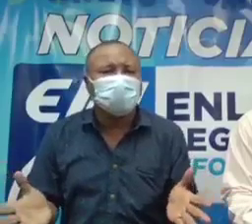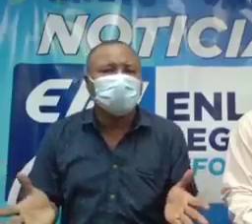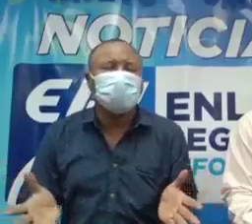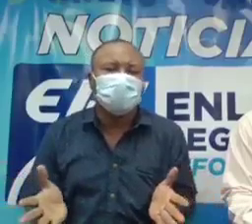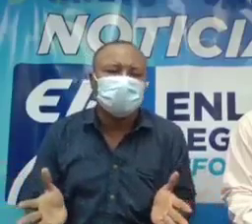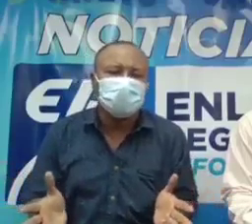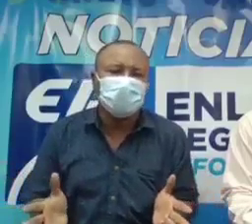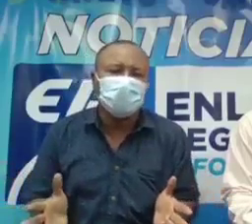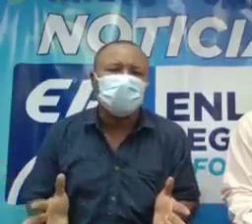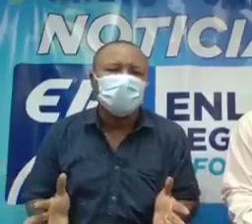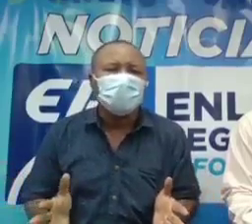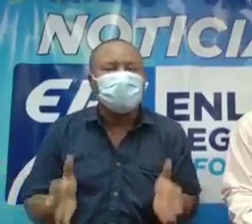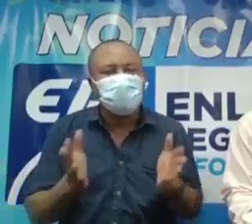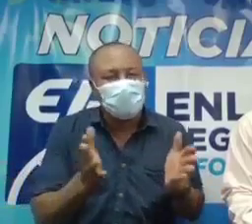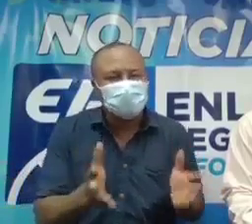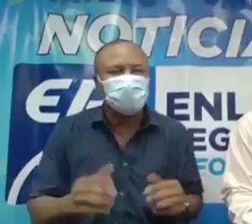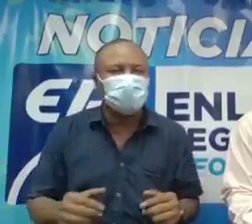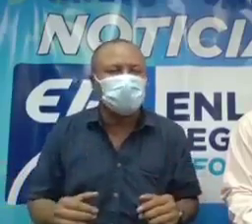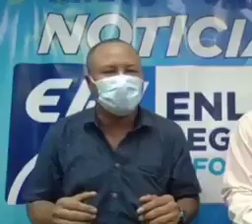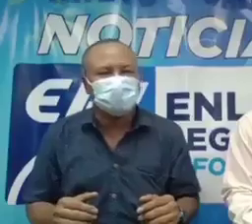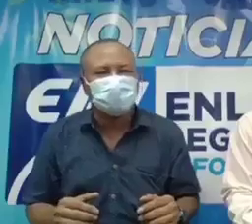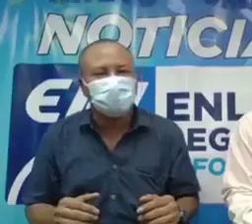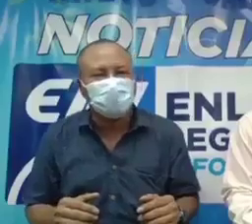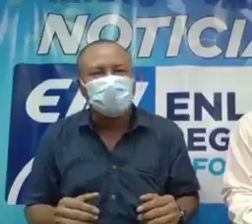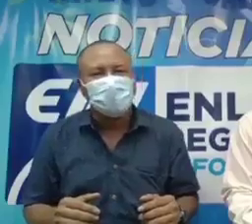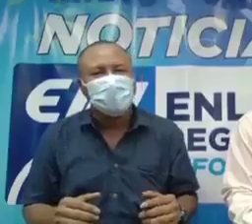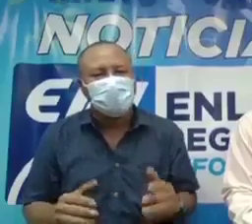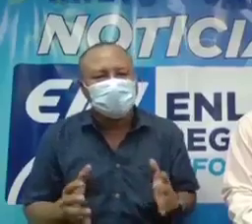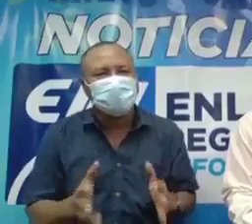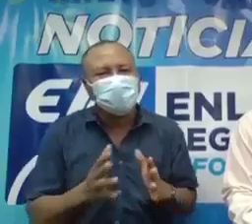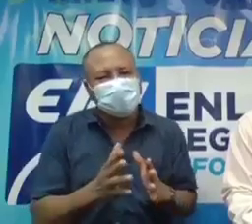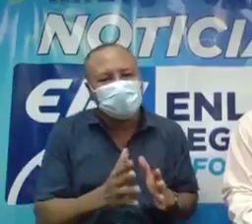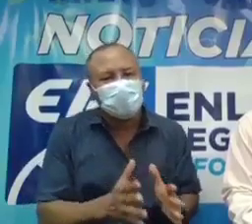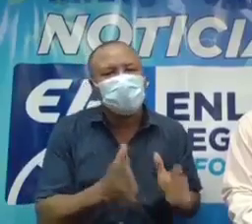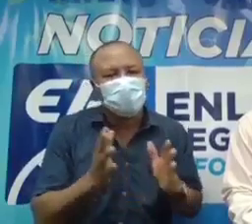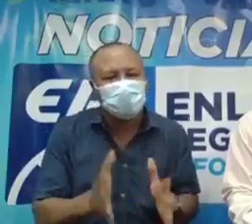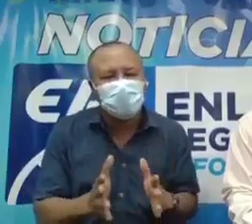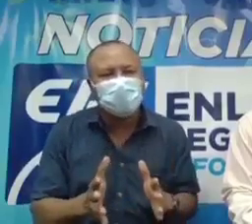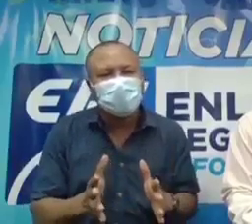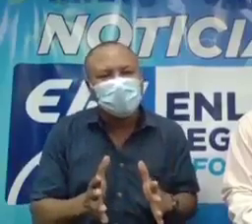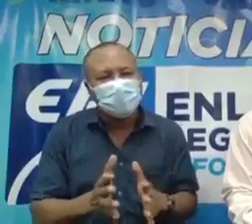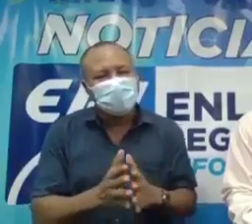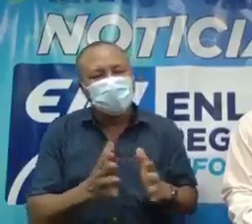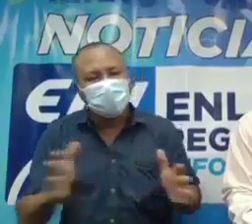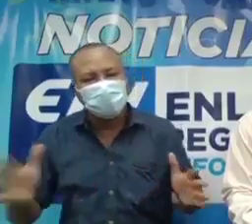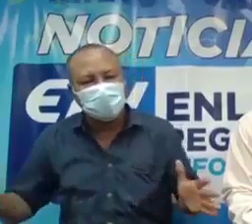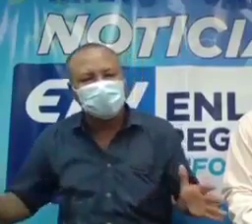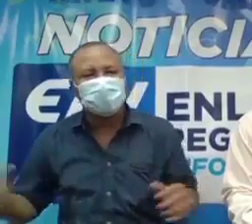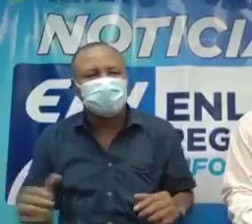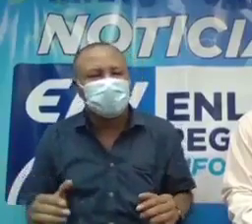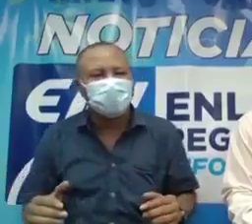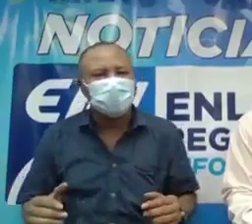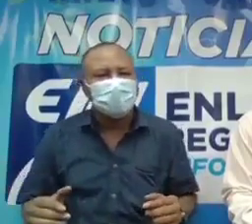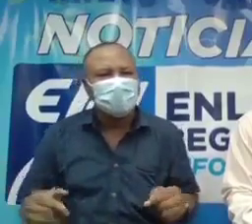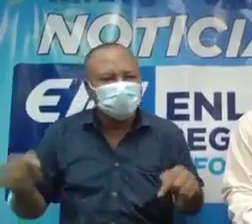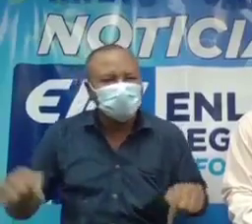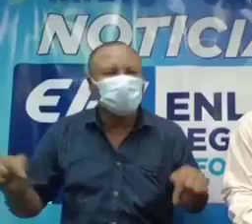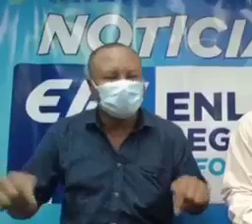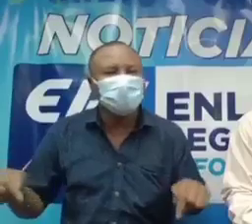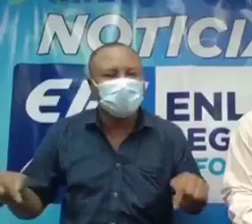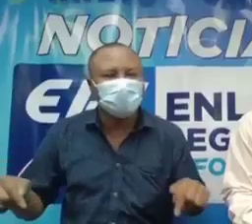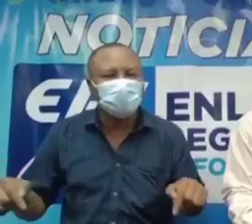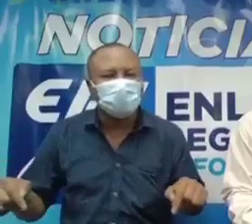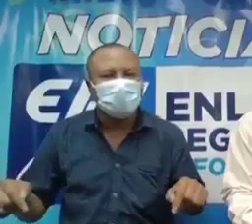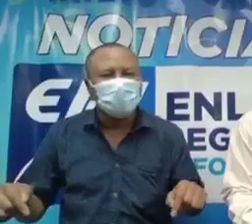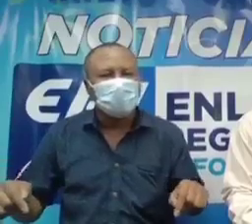es una cuestión politiquera, pero Esmeralda nos conoce. Mira, Fabricio, mientras ellos dormían en sus camitas de seda,